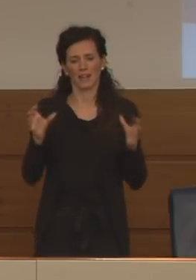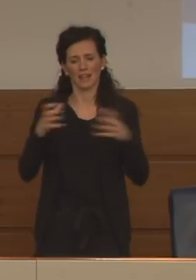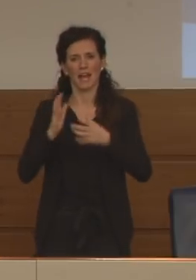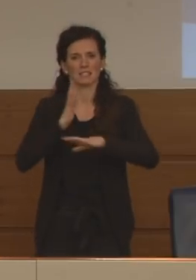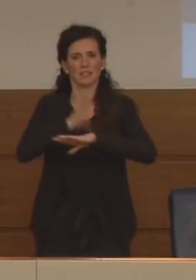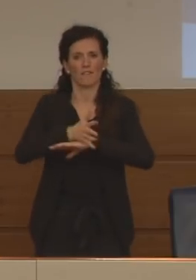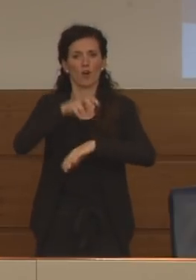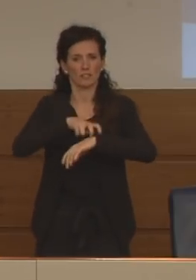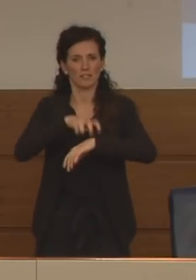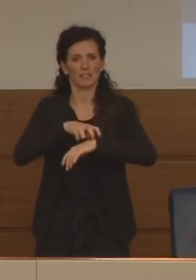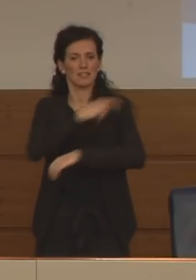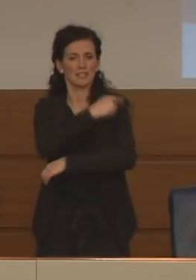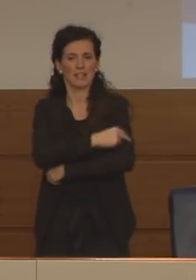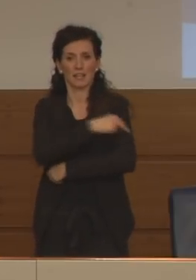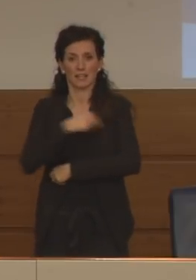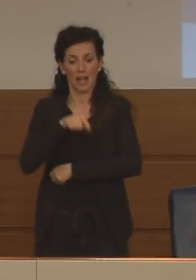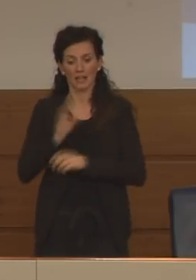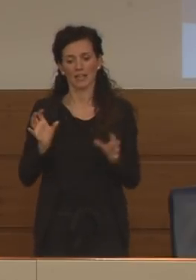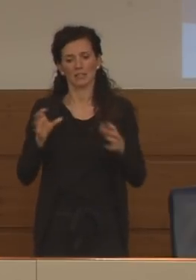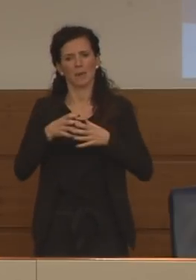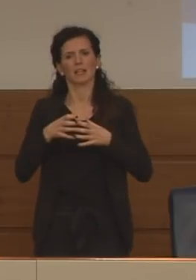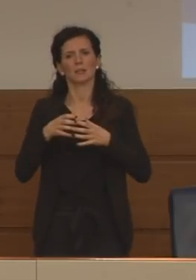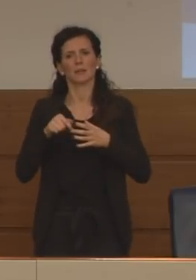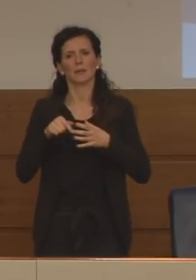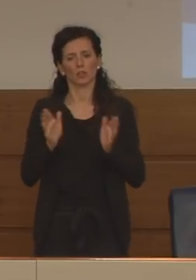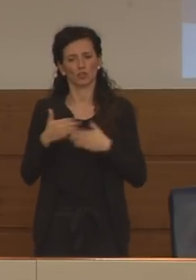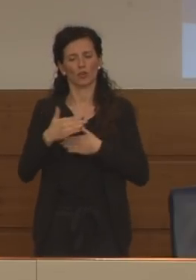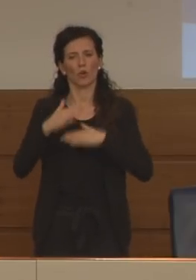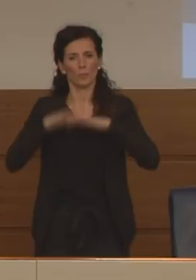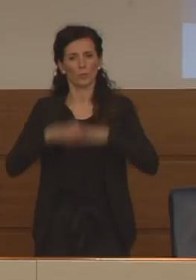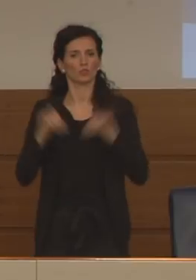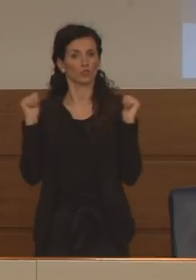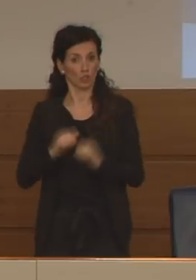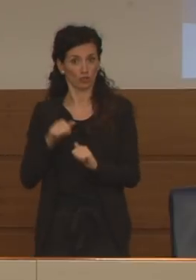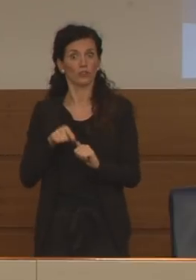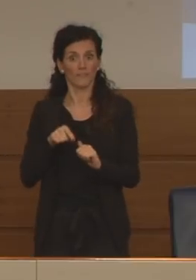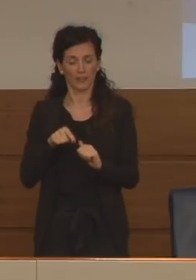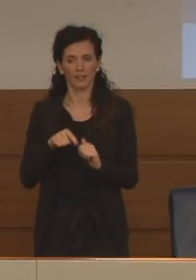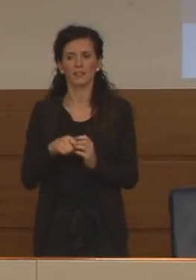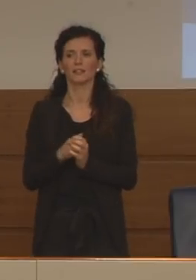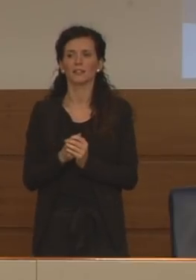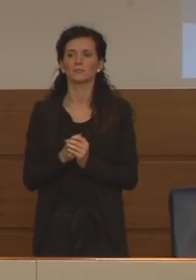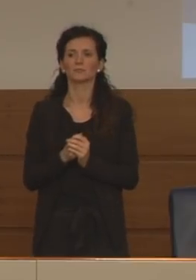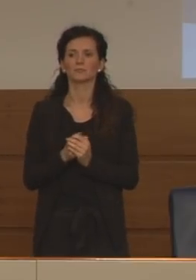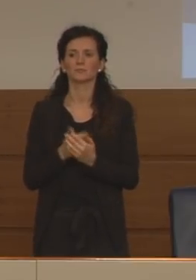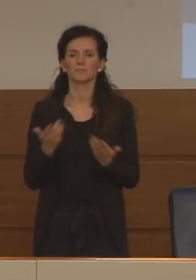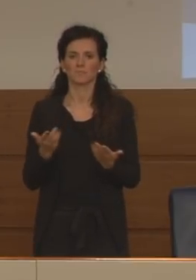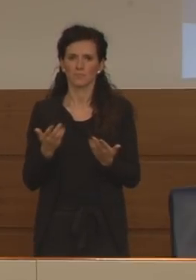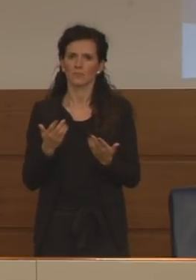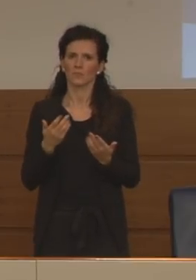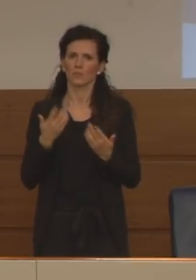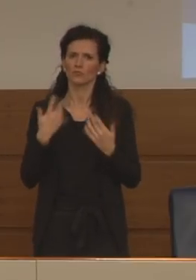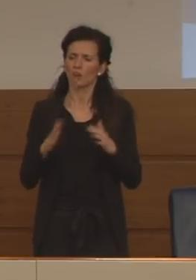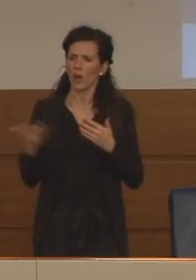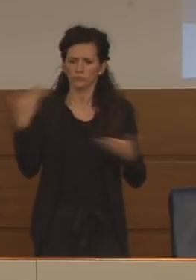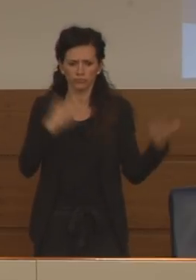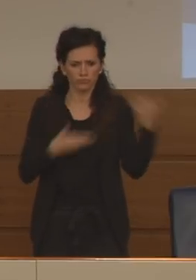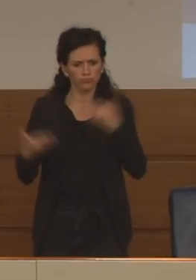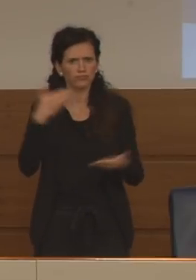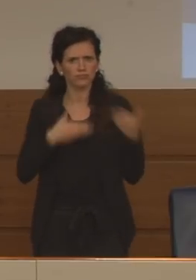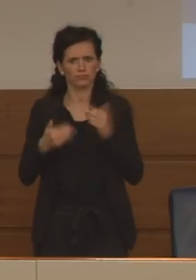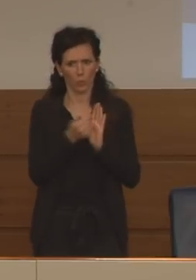sanitaria del dipartimento della protezione civile abbiamo ricevuto un numero importante poi